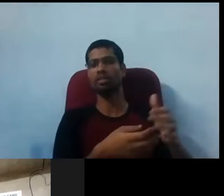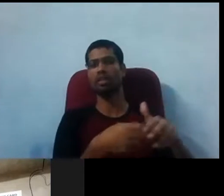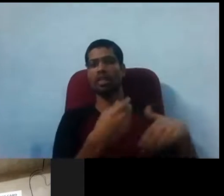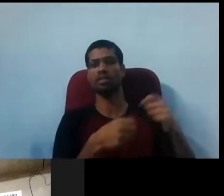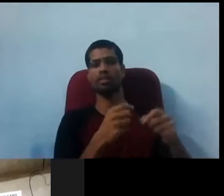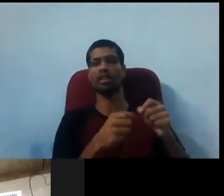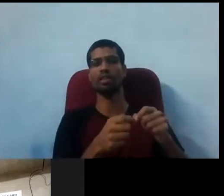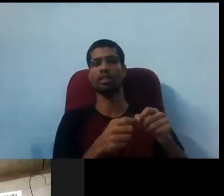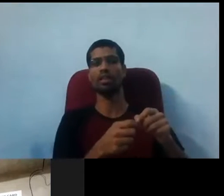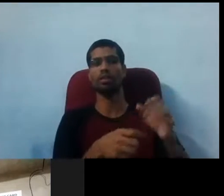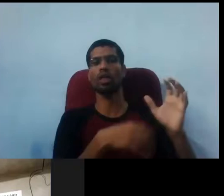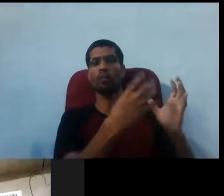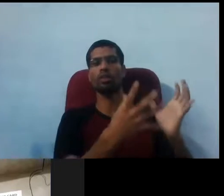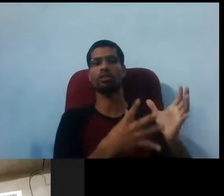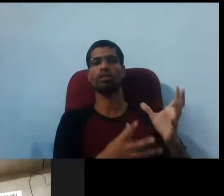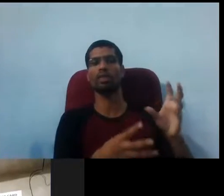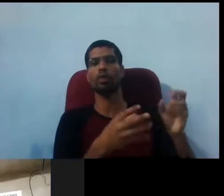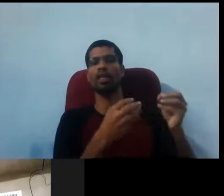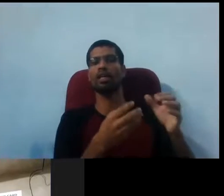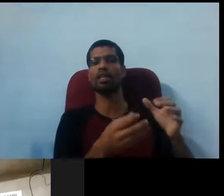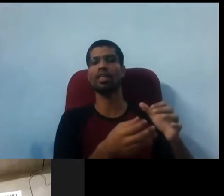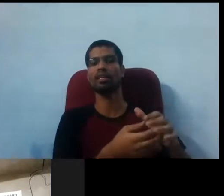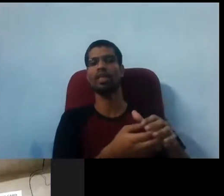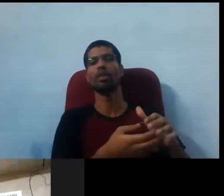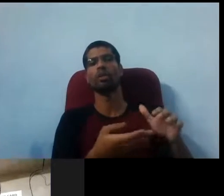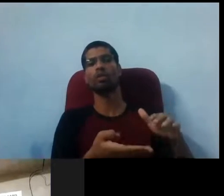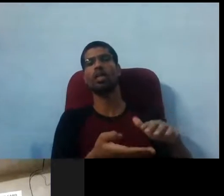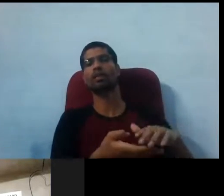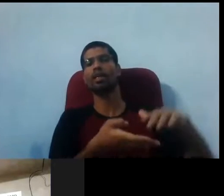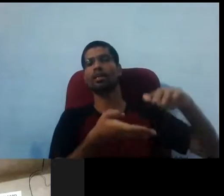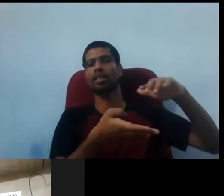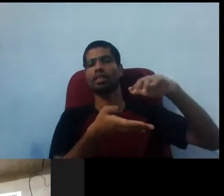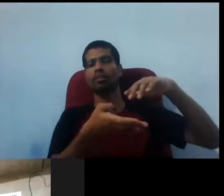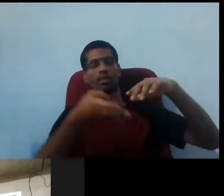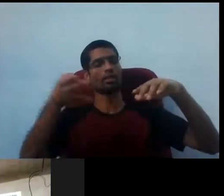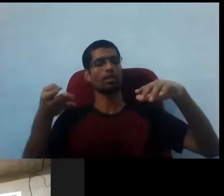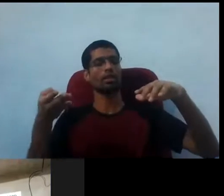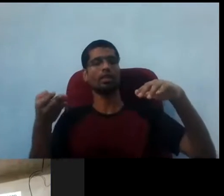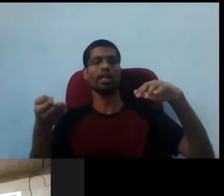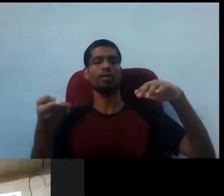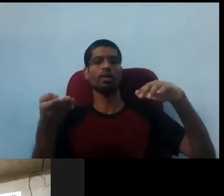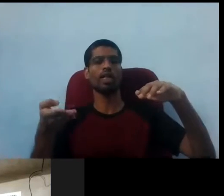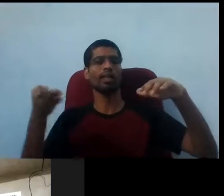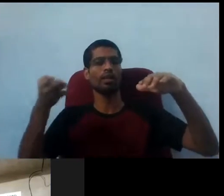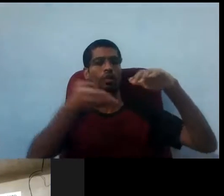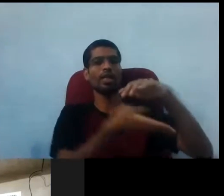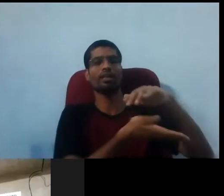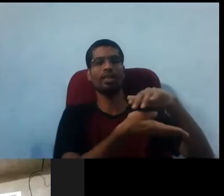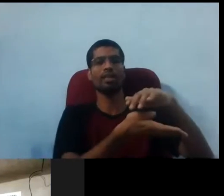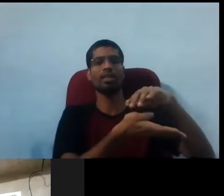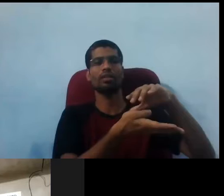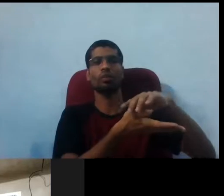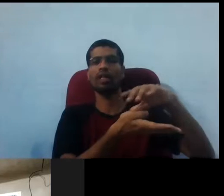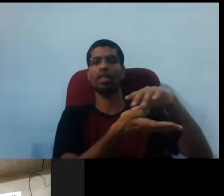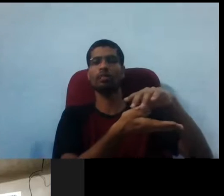पूरा जलाते हैं ना, कोयला पूरा जल के पूरा लाल लाल दिखा देता है, तो कोयला का क्या करते हैं एकदम आयरन वाला को लाके कोयला के